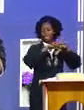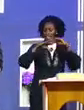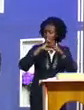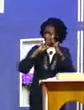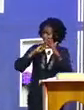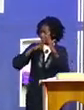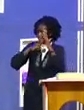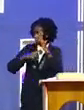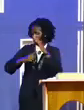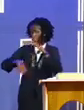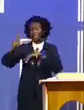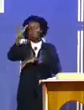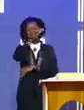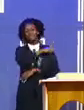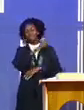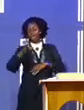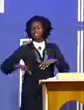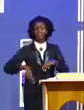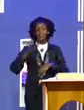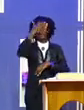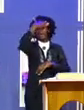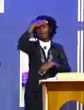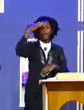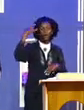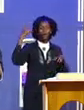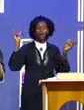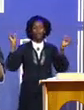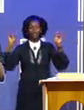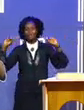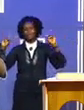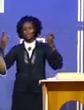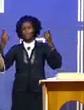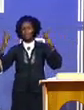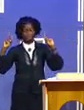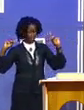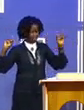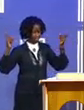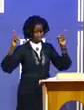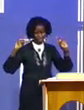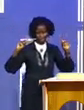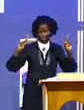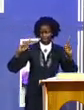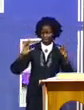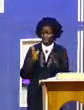vifavo Na ye te chitegeza Timo kama kuena vite